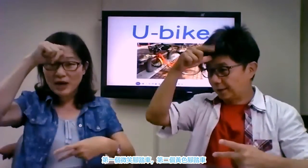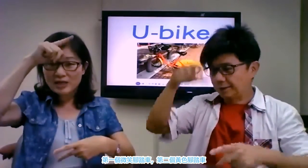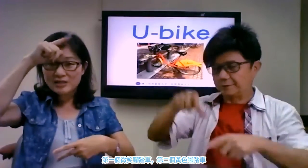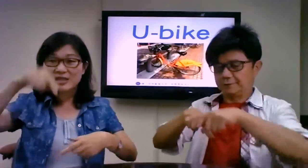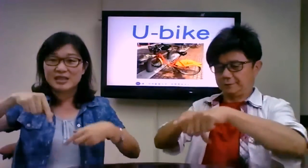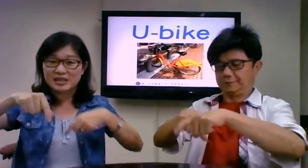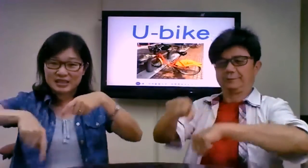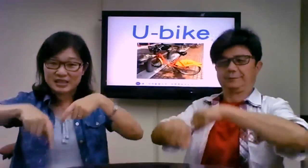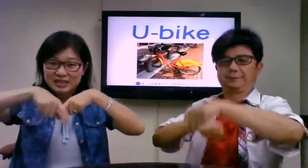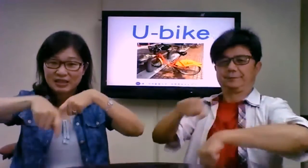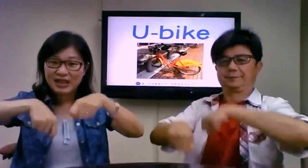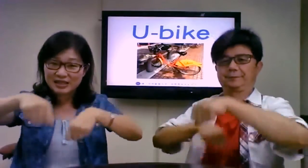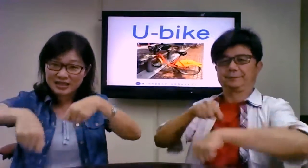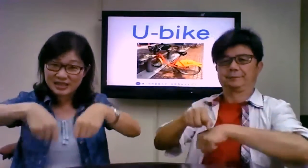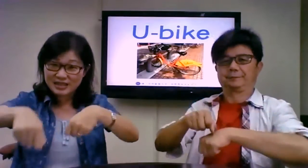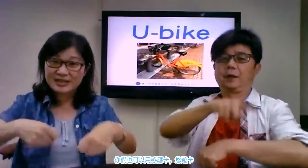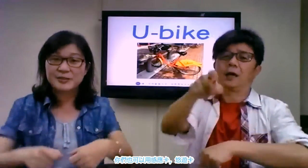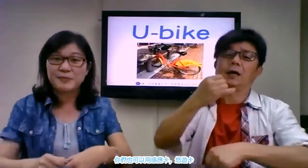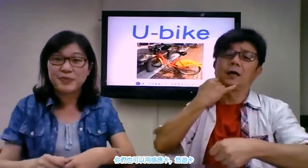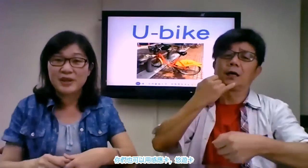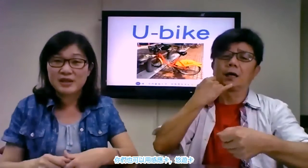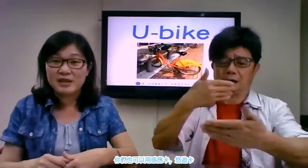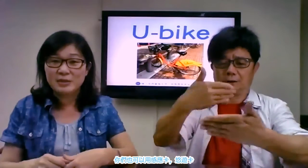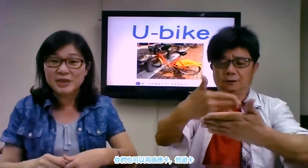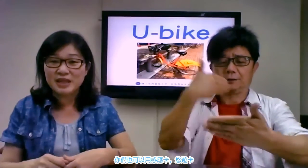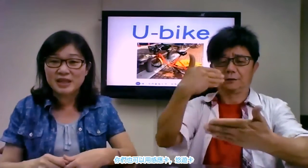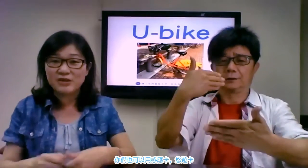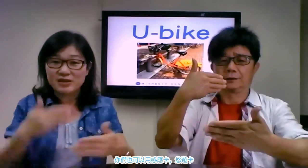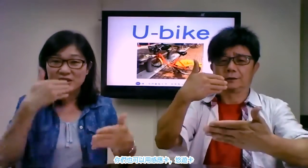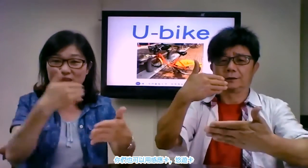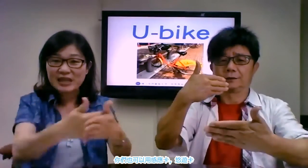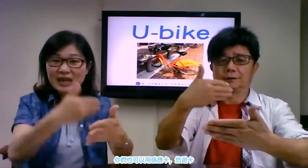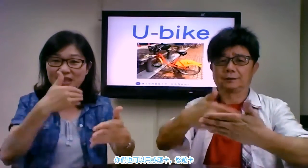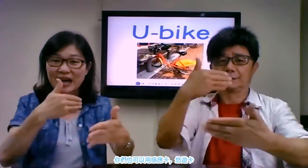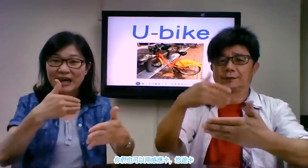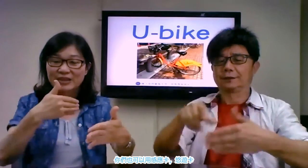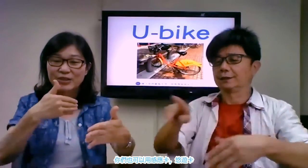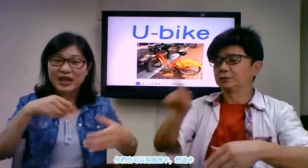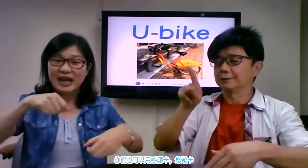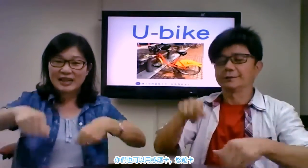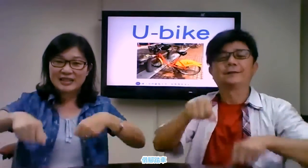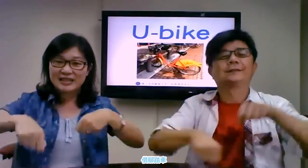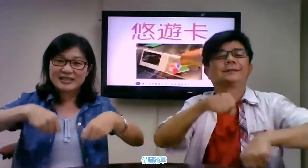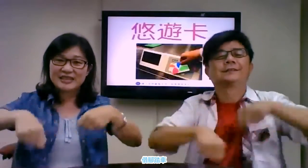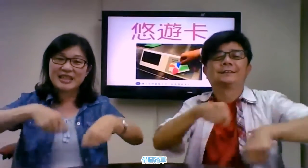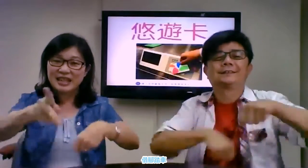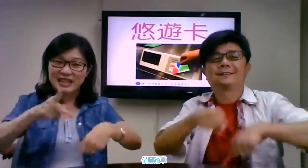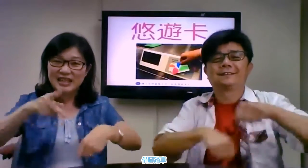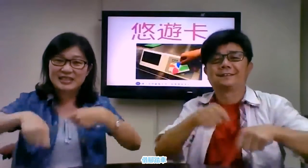黄色脚踏车。你们也可以用感应卡、悠游卡借脚踏